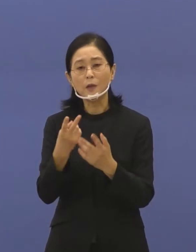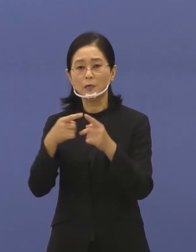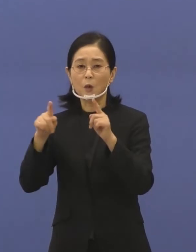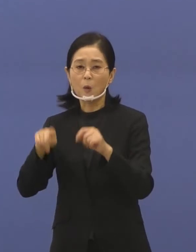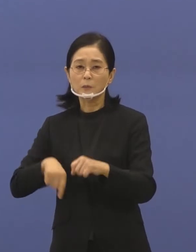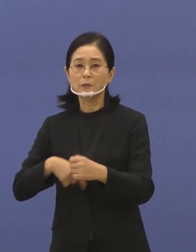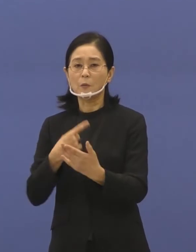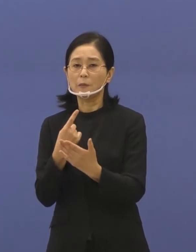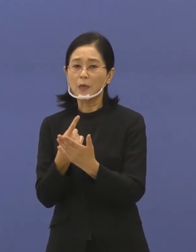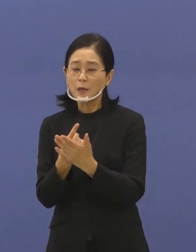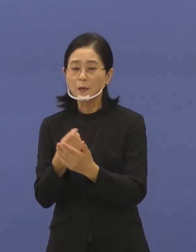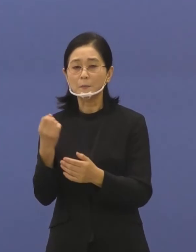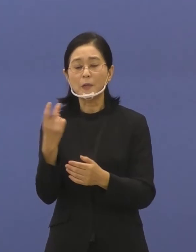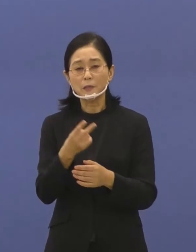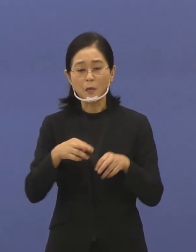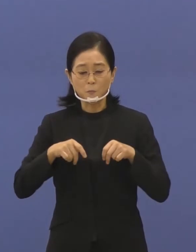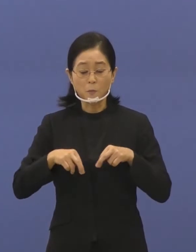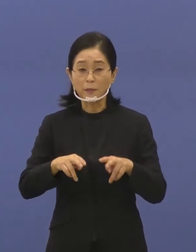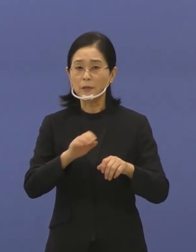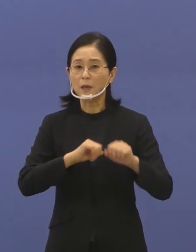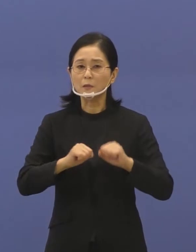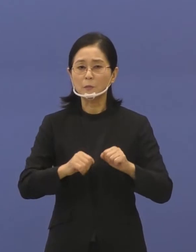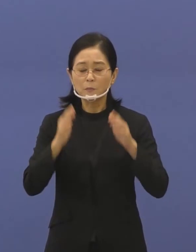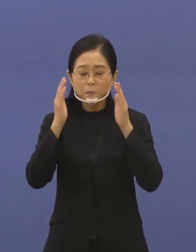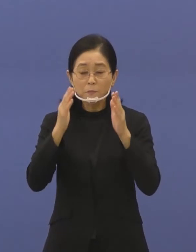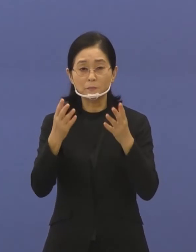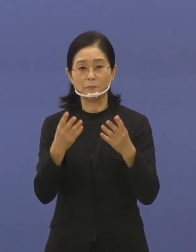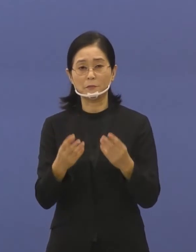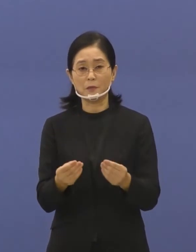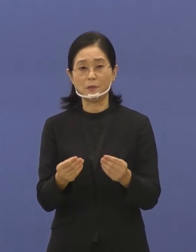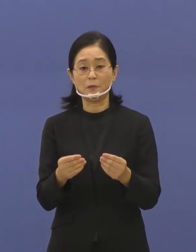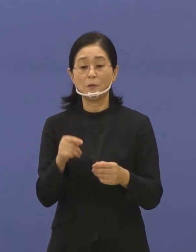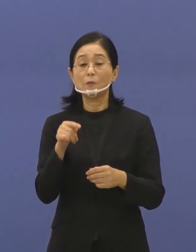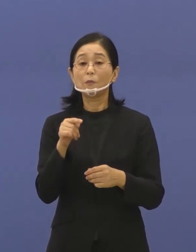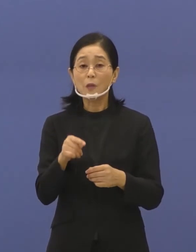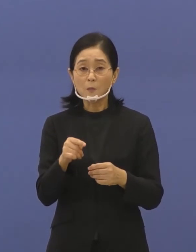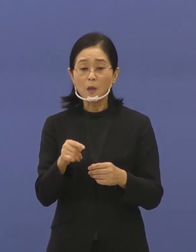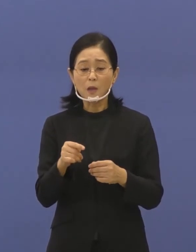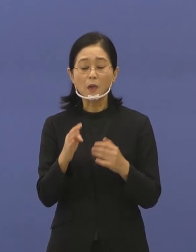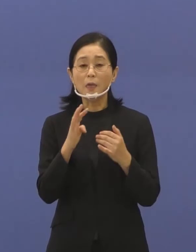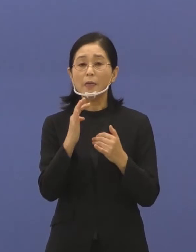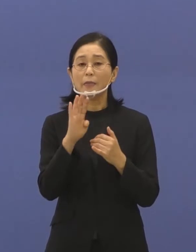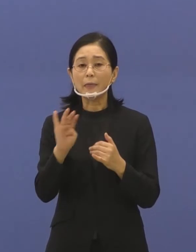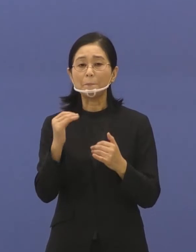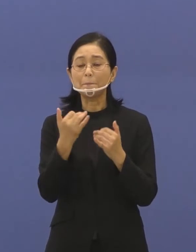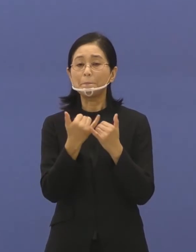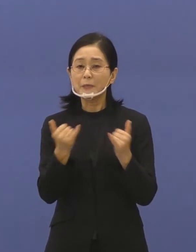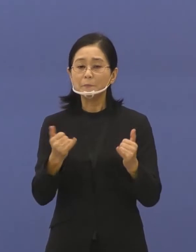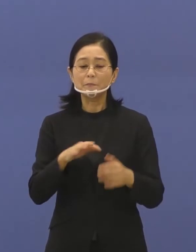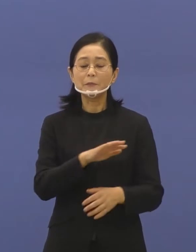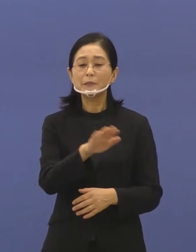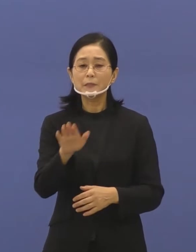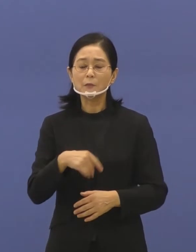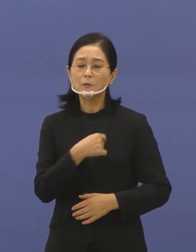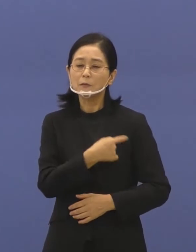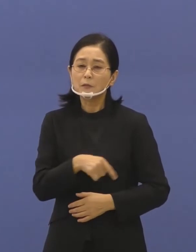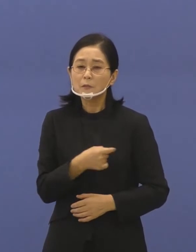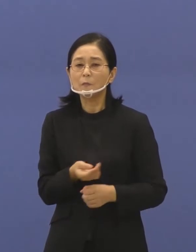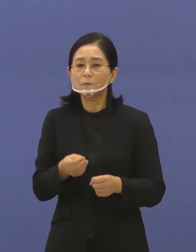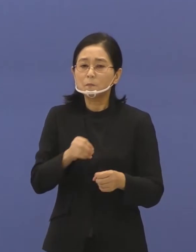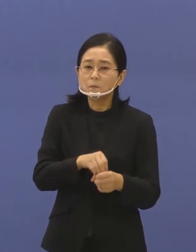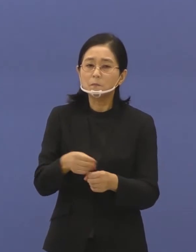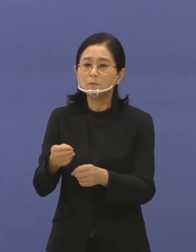ランティアになったりそこにはこう県民一人一人の真心があり特に沿岸